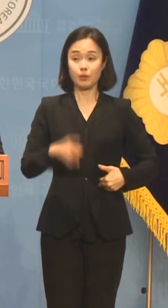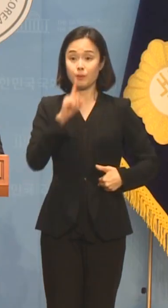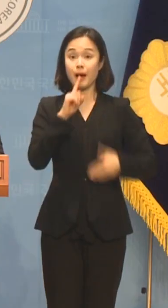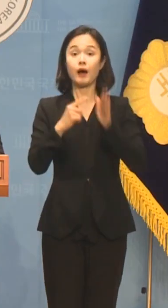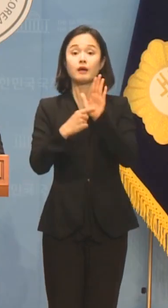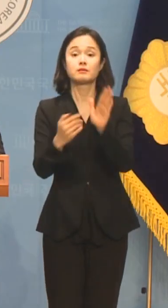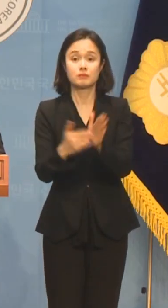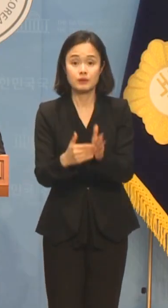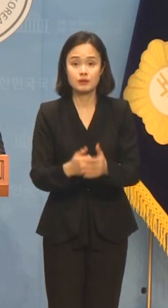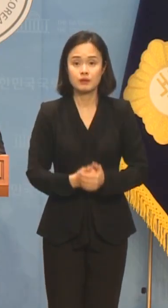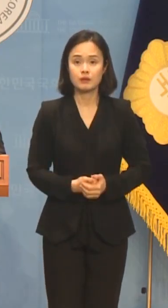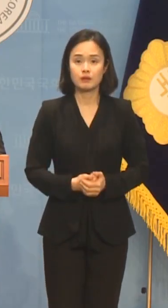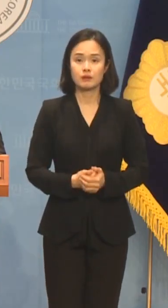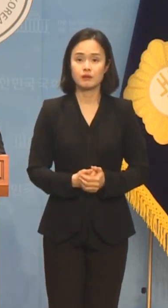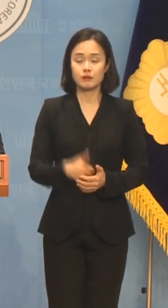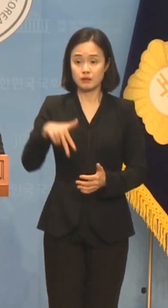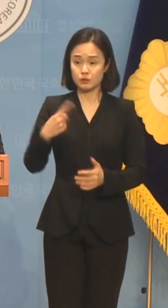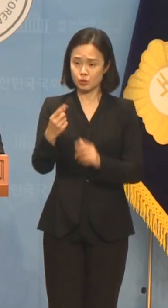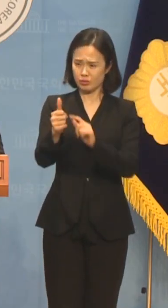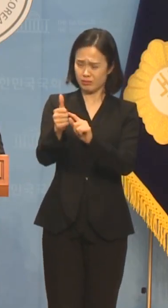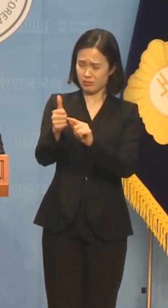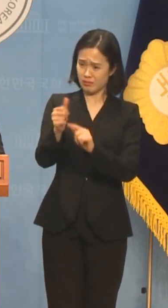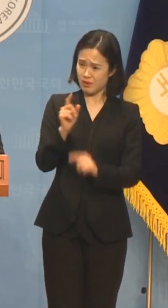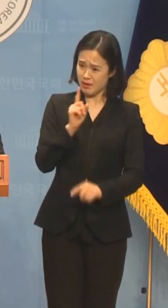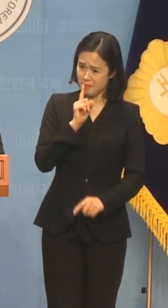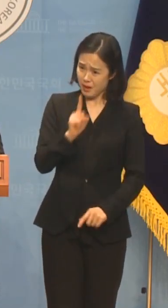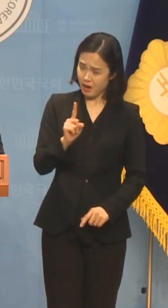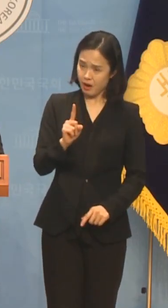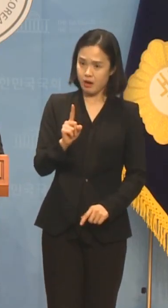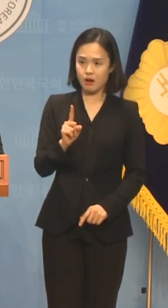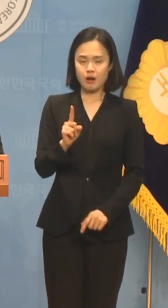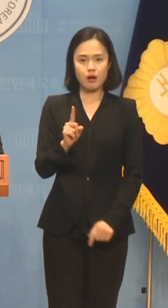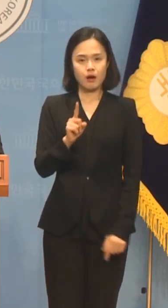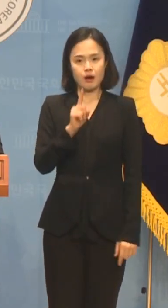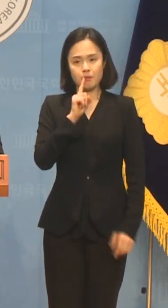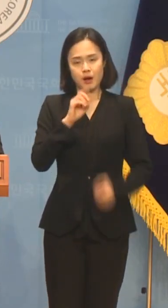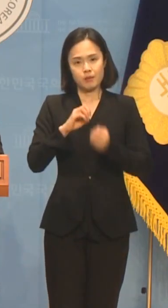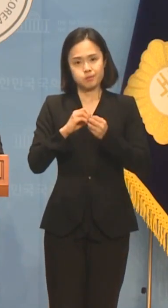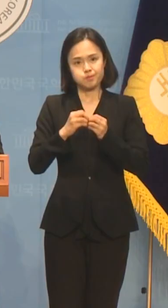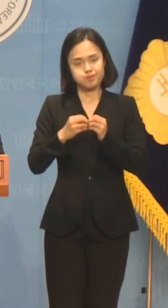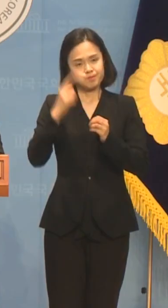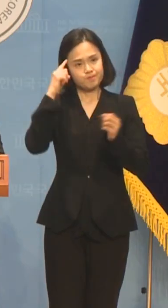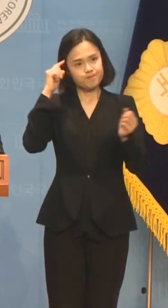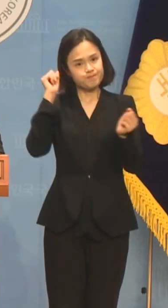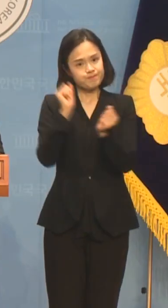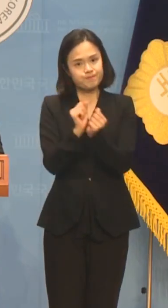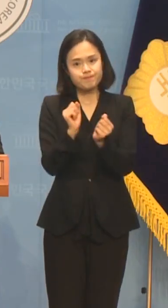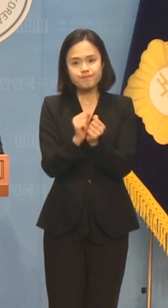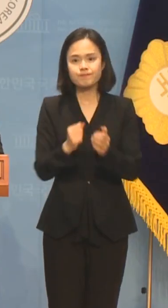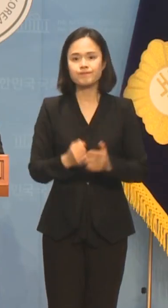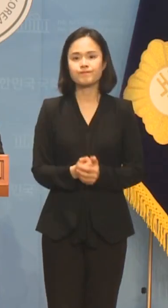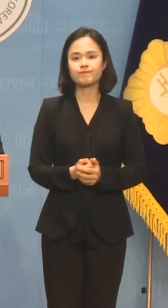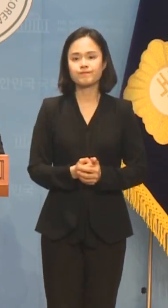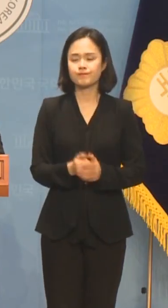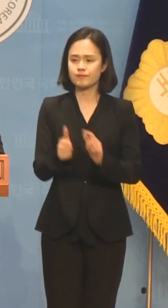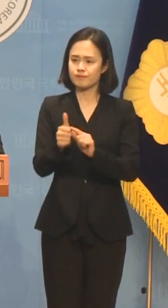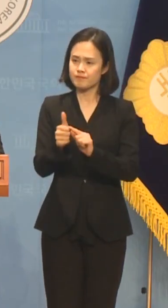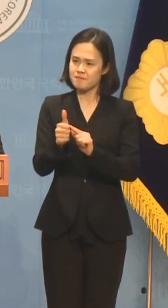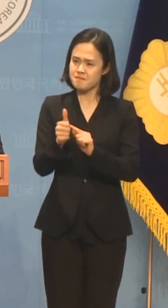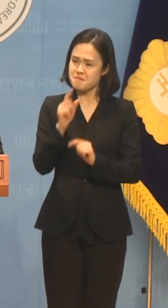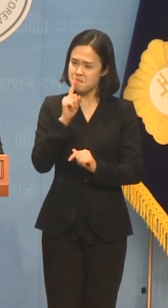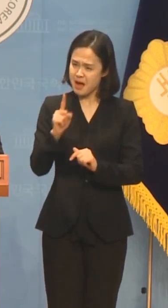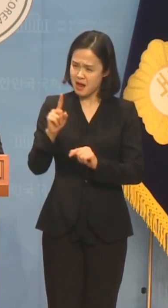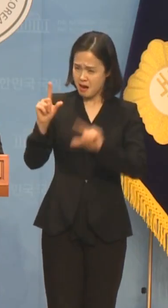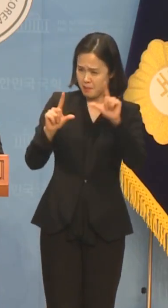입에서 나온다고 다 사람의 말인 것은 아닙니다. 내란수계를 교묘하게 옹호하는